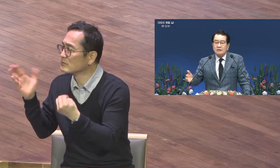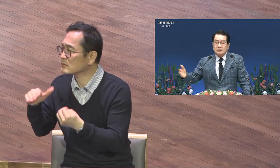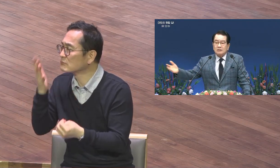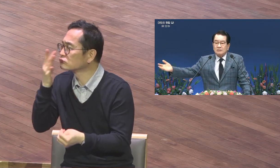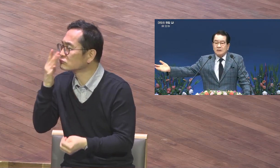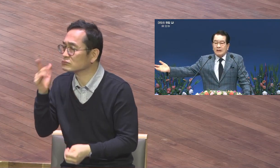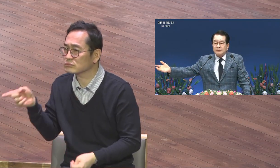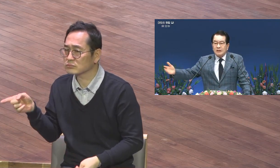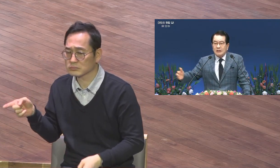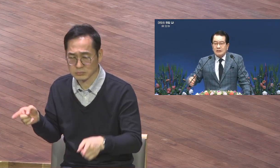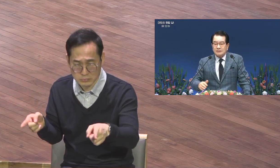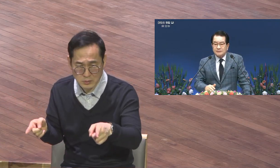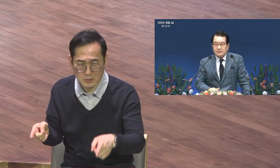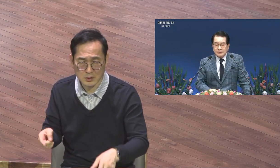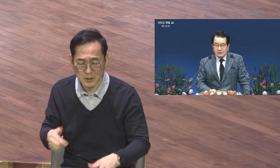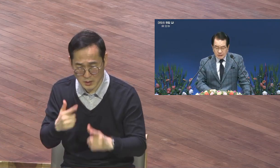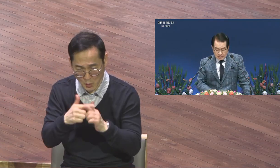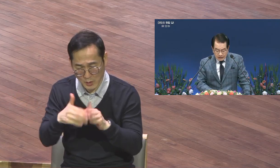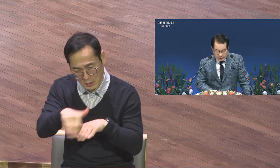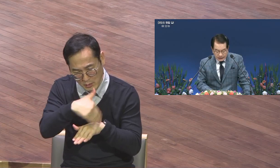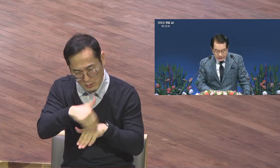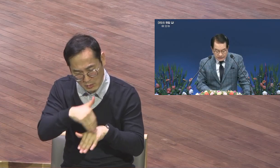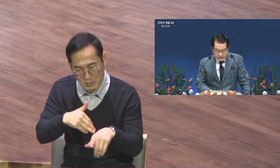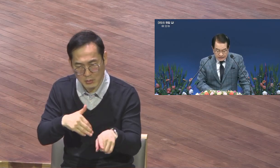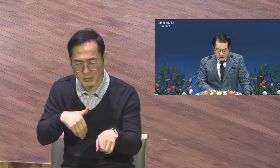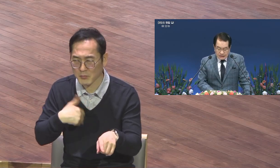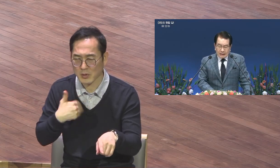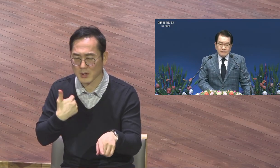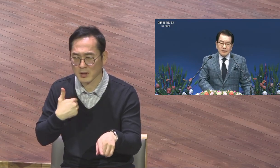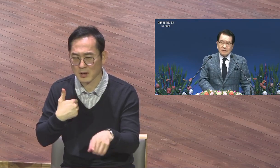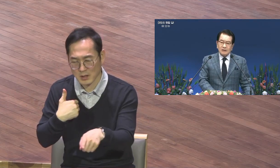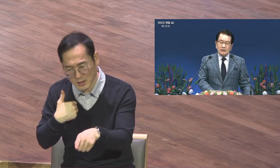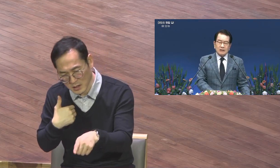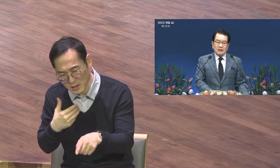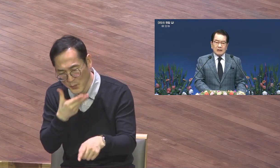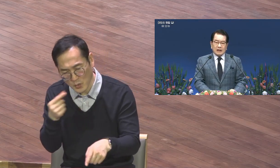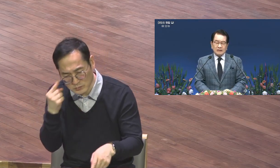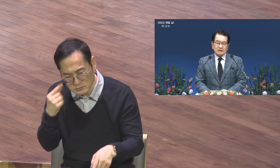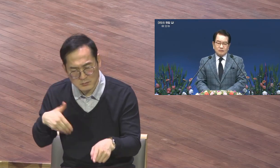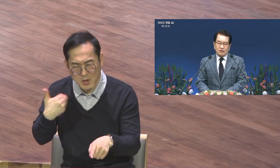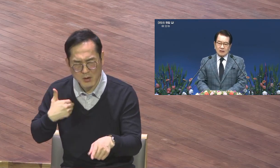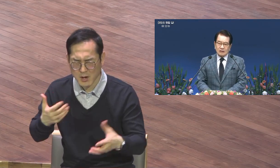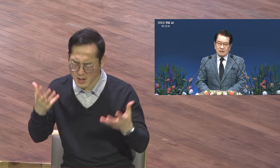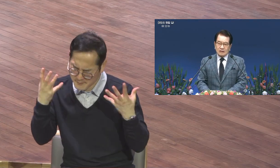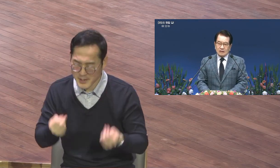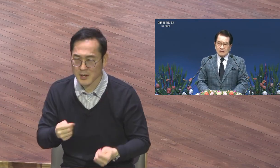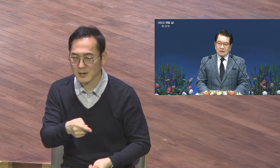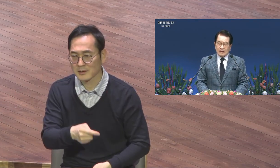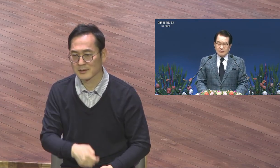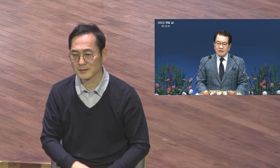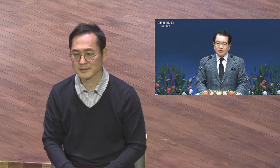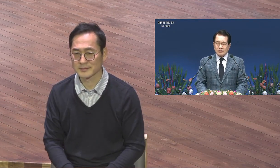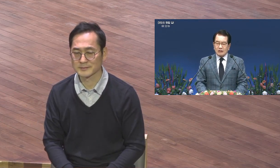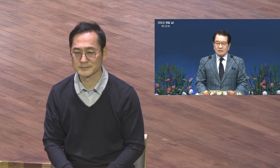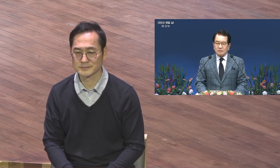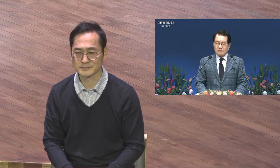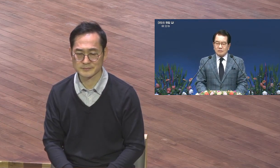교회 다닌들 압니까? 그러니까 이게 남들이 가지 못한